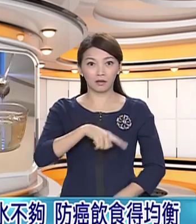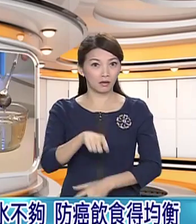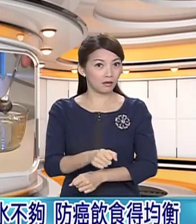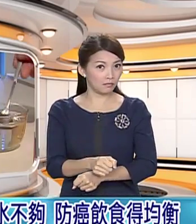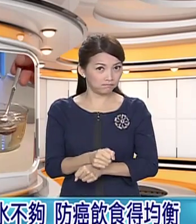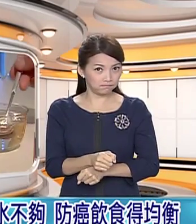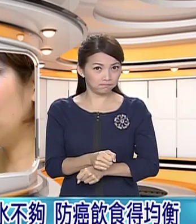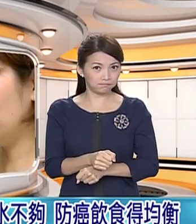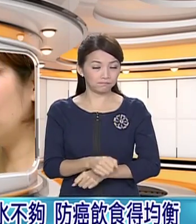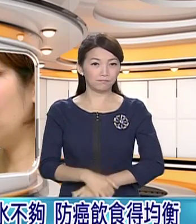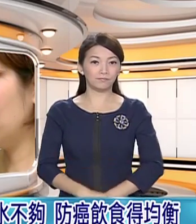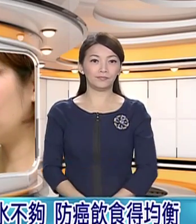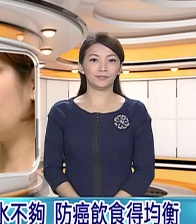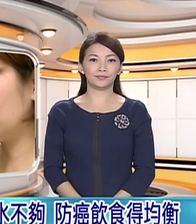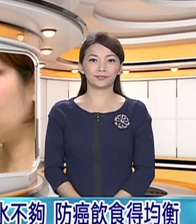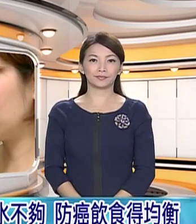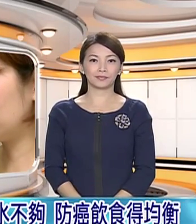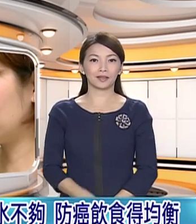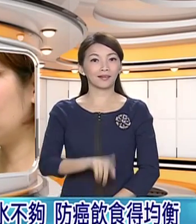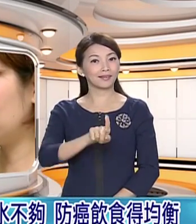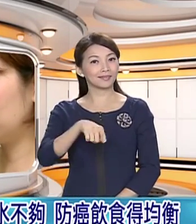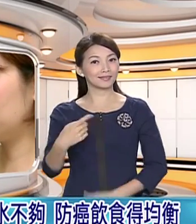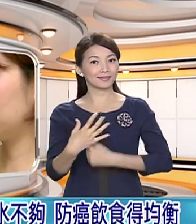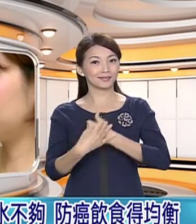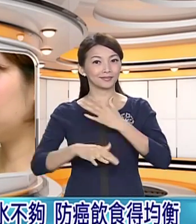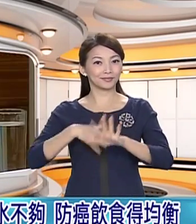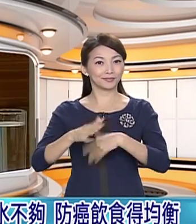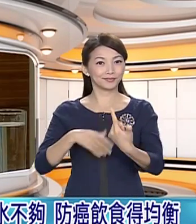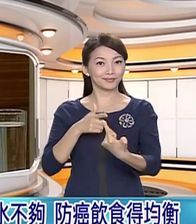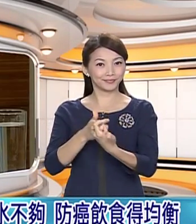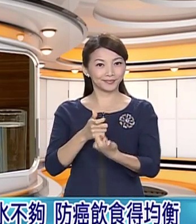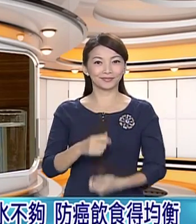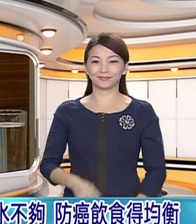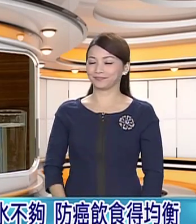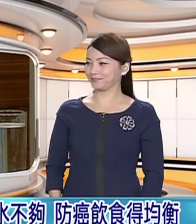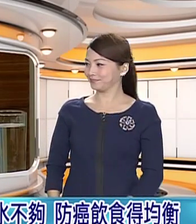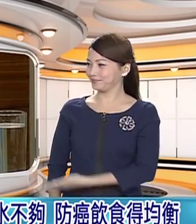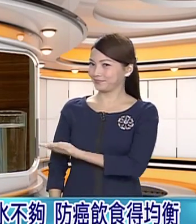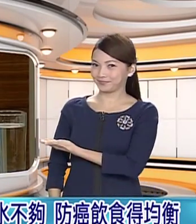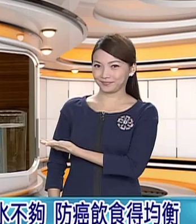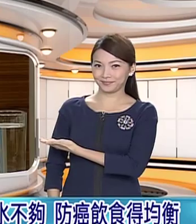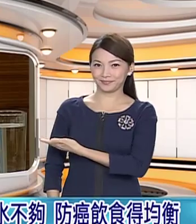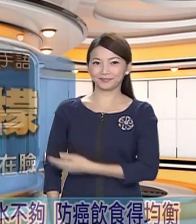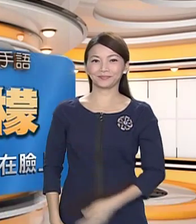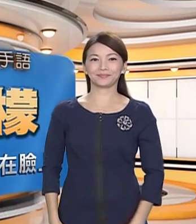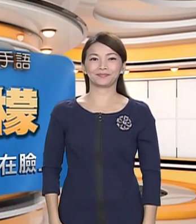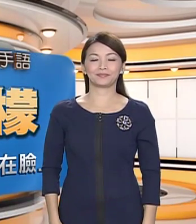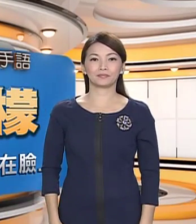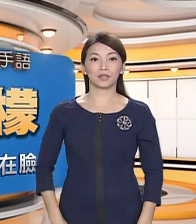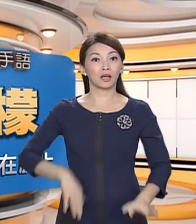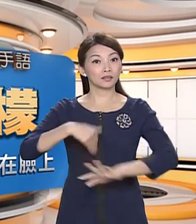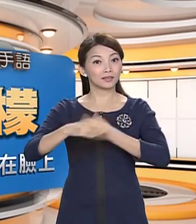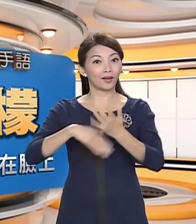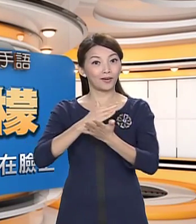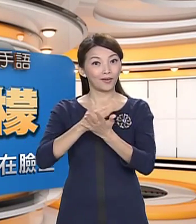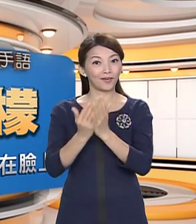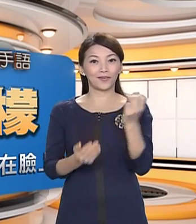伤害到您的肠胃，要注意哦。接着我们就来学学柠檬的手语，有3种笔法。第一个笔法